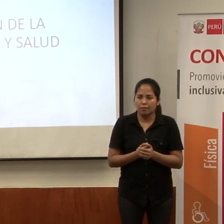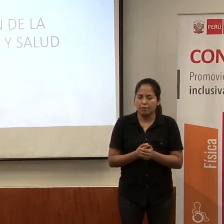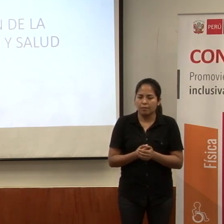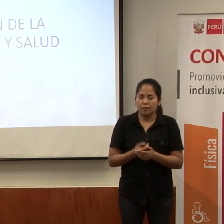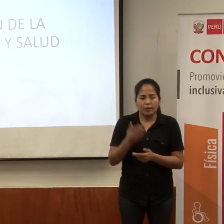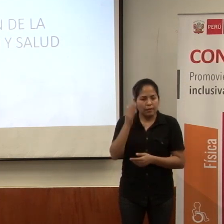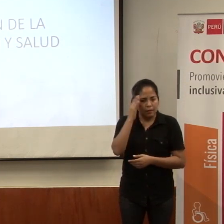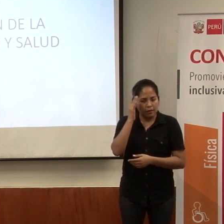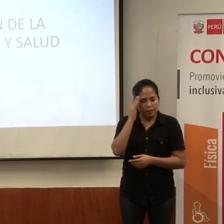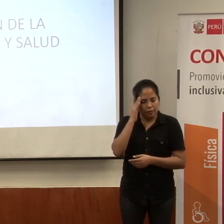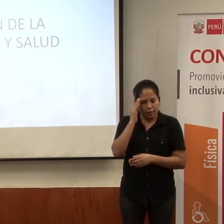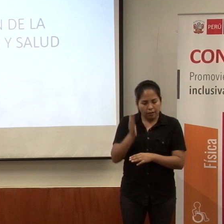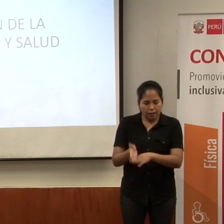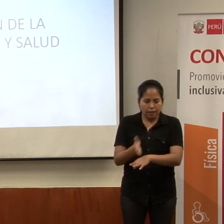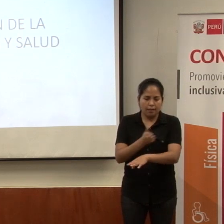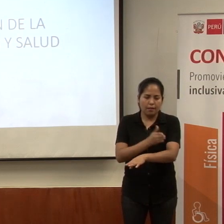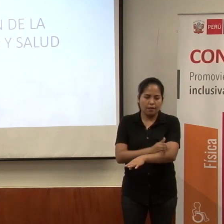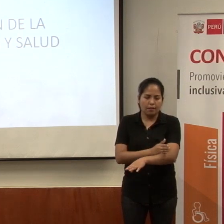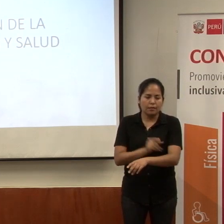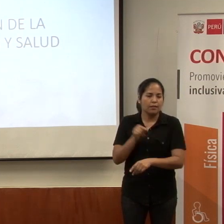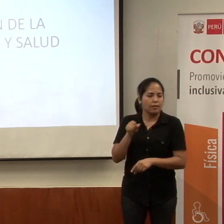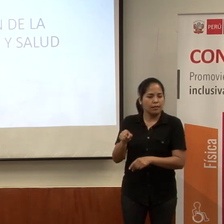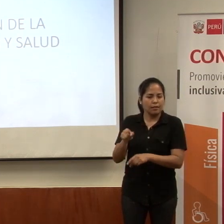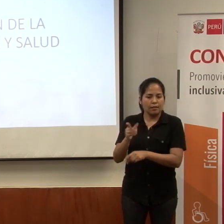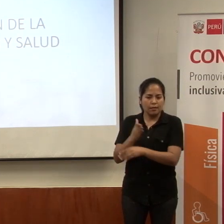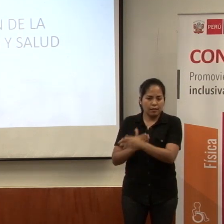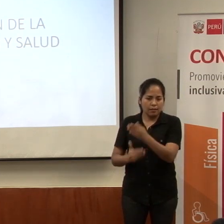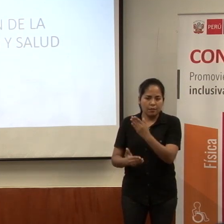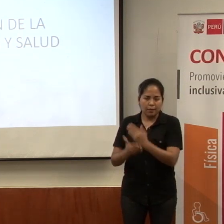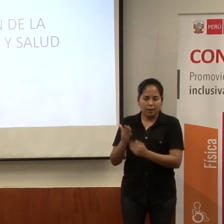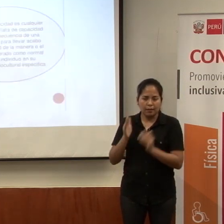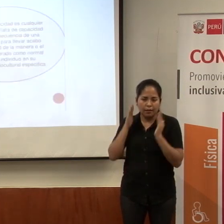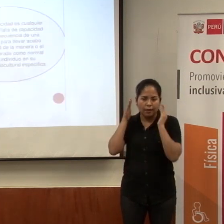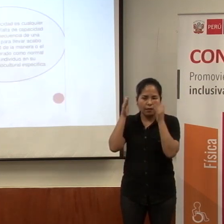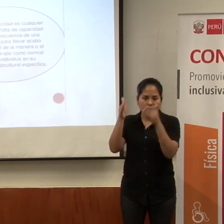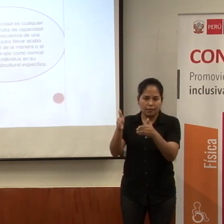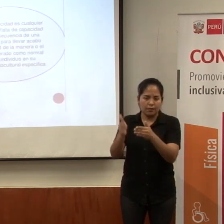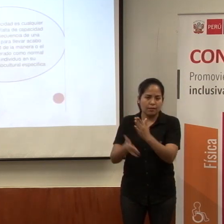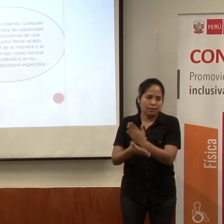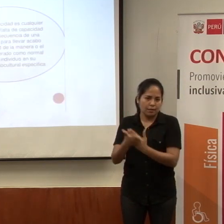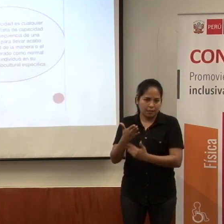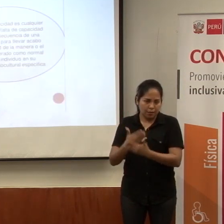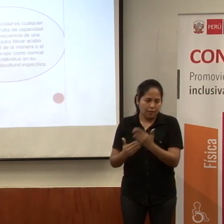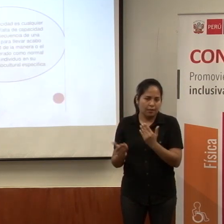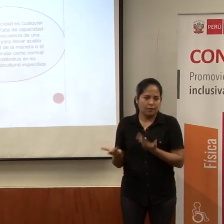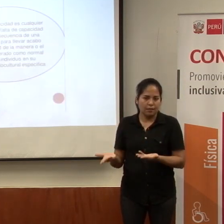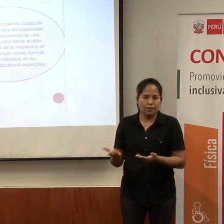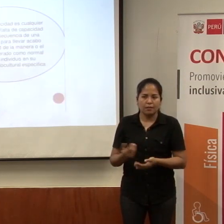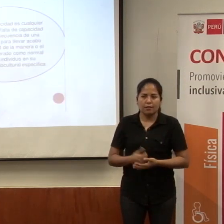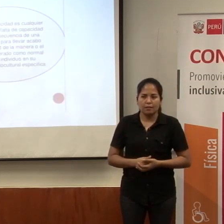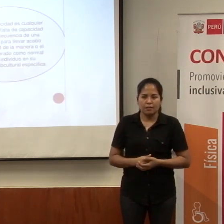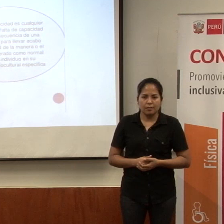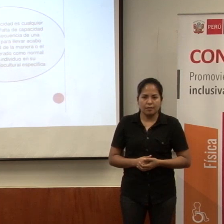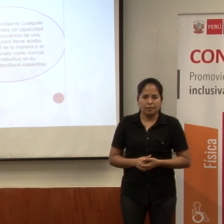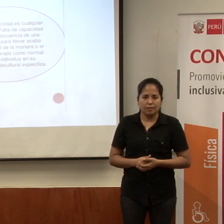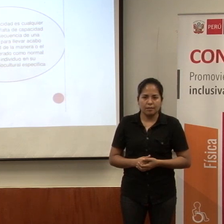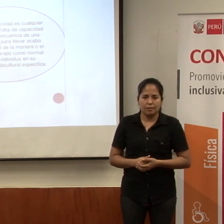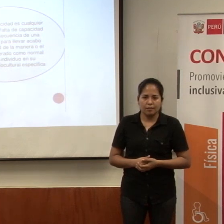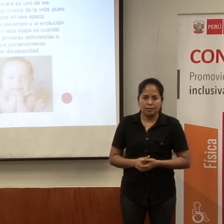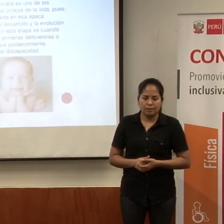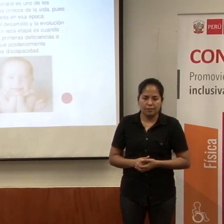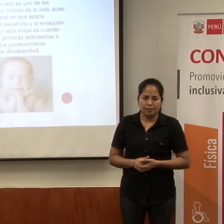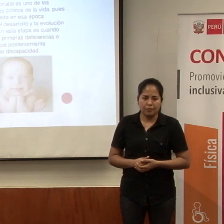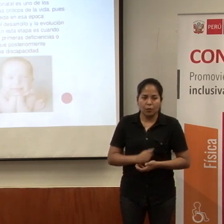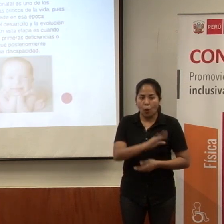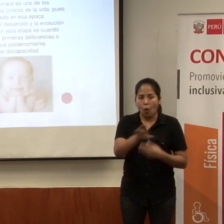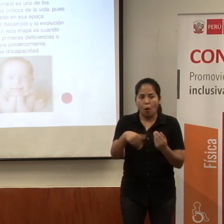diagnóstico, prevención y la atención a la discapacidad. Ya todos sabemos qué